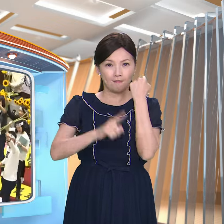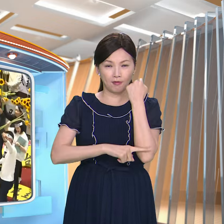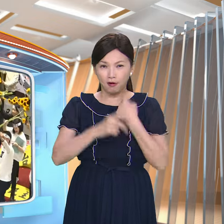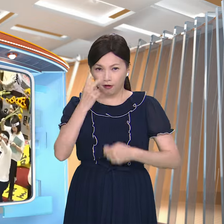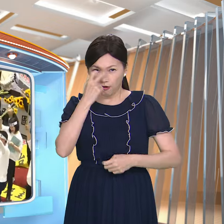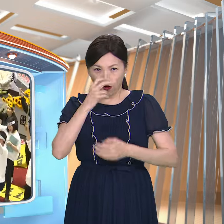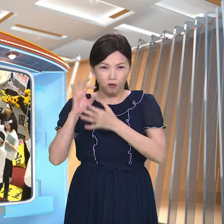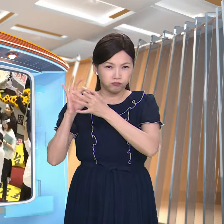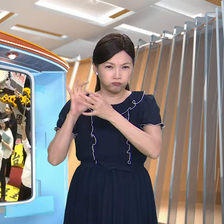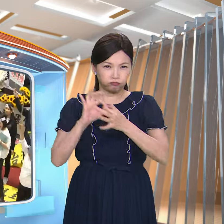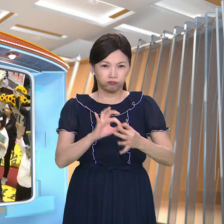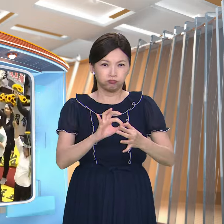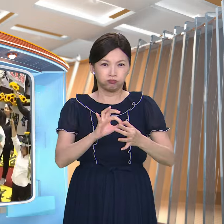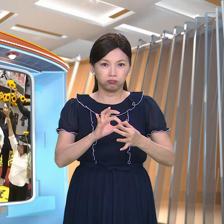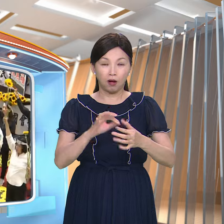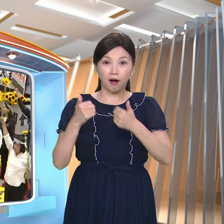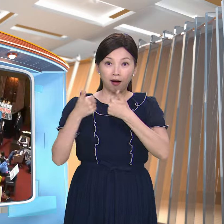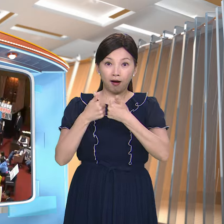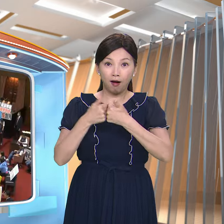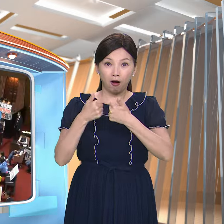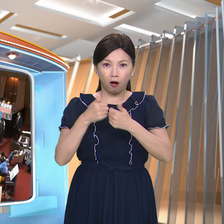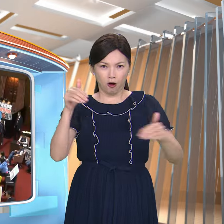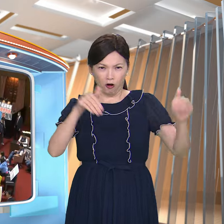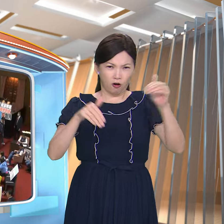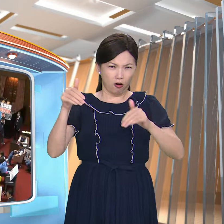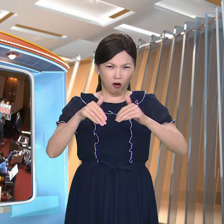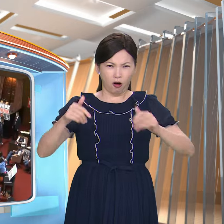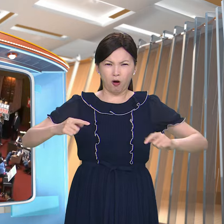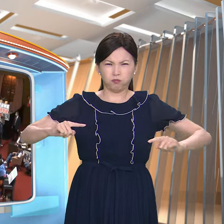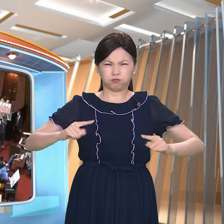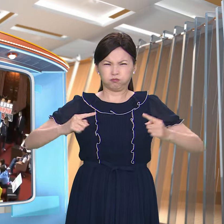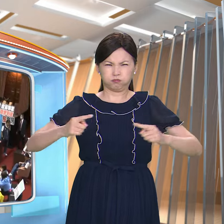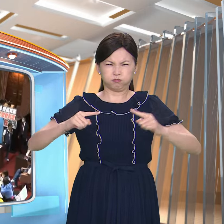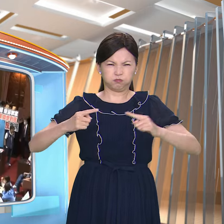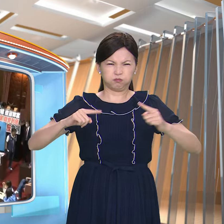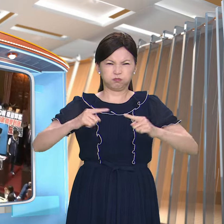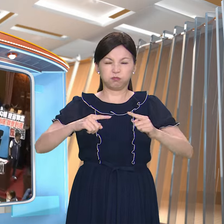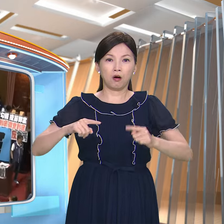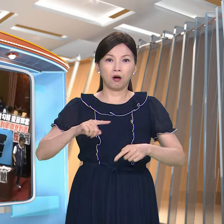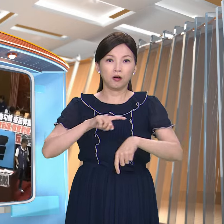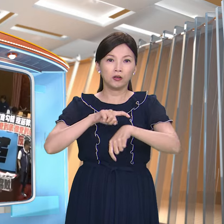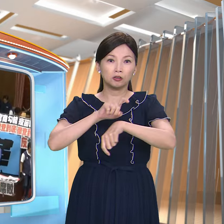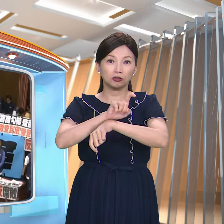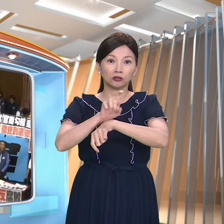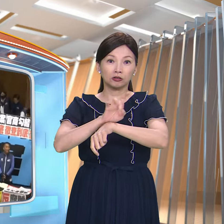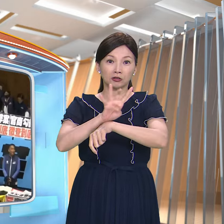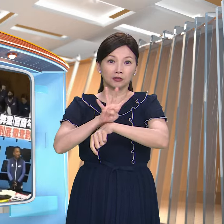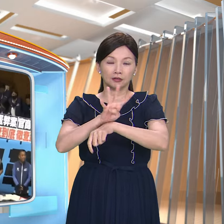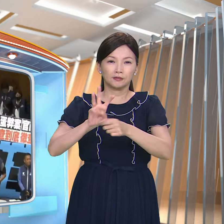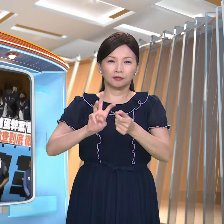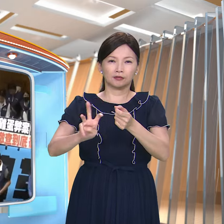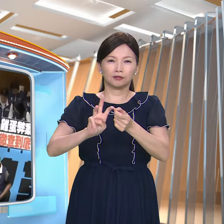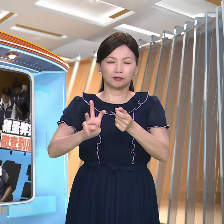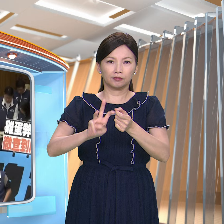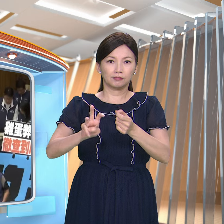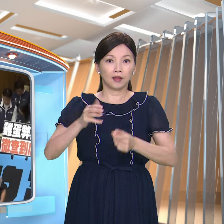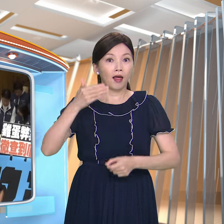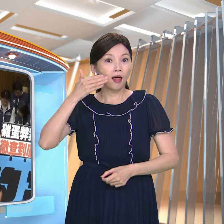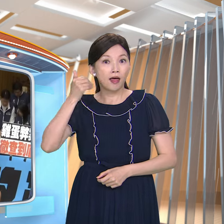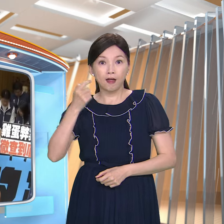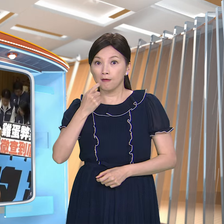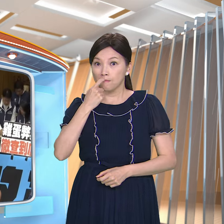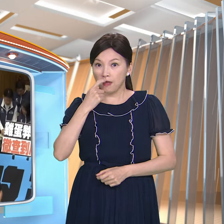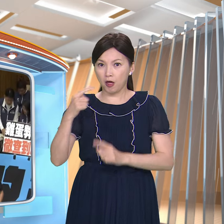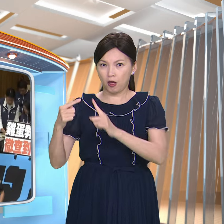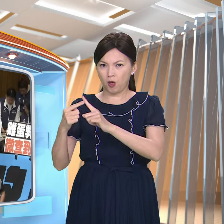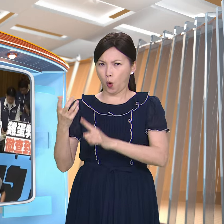案。经历 14.5 小时的马拉松式表决大战，蓝白